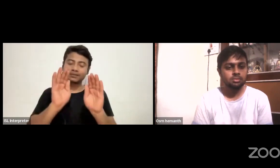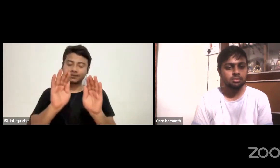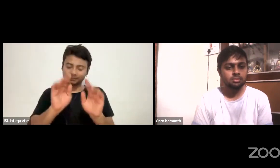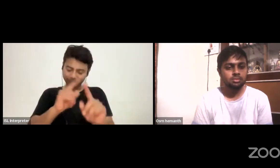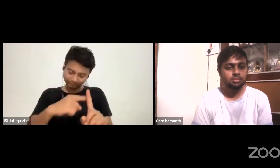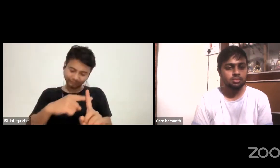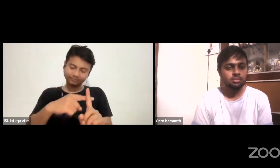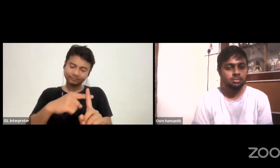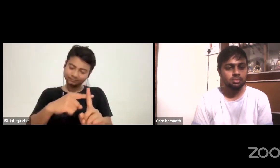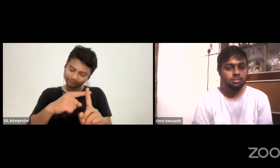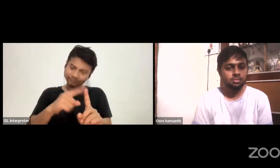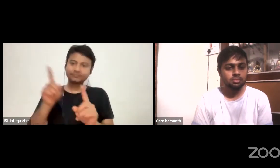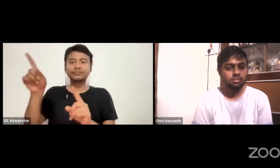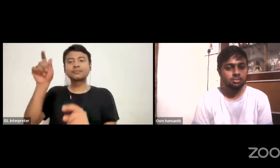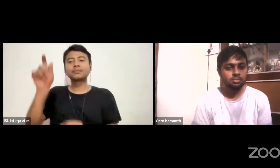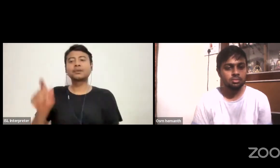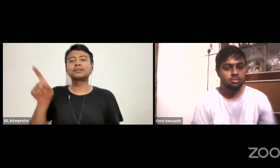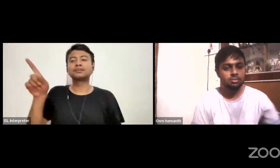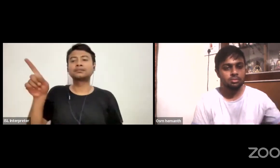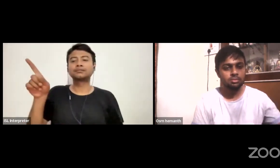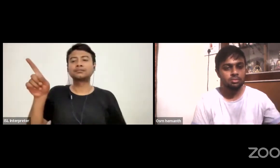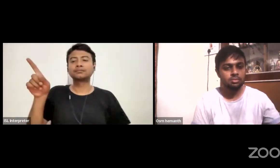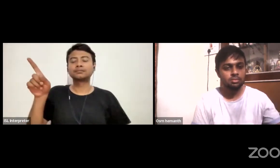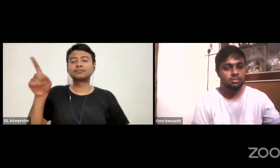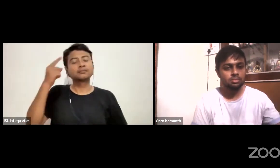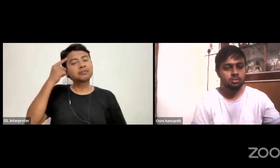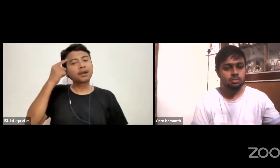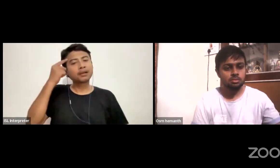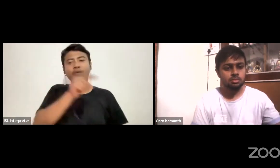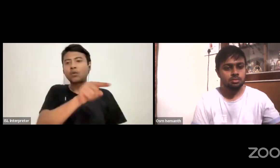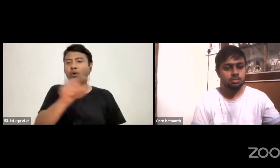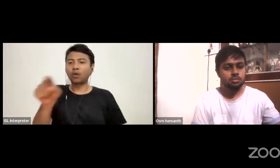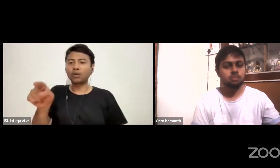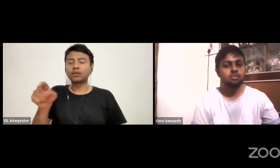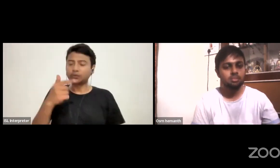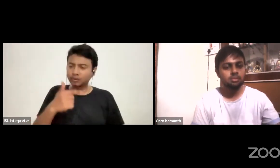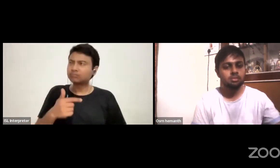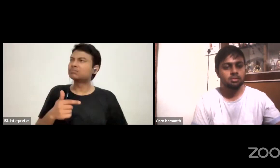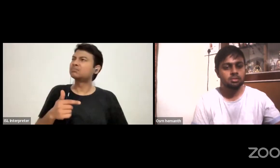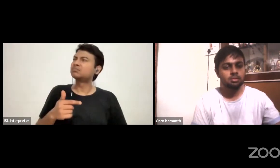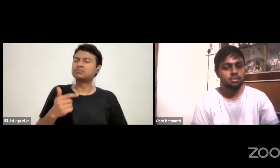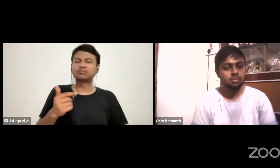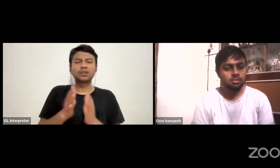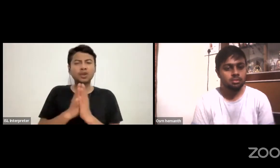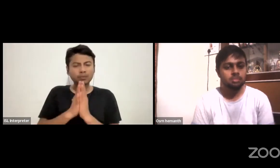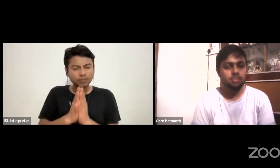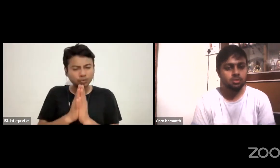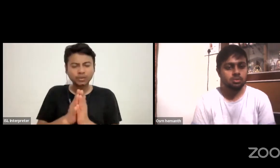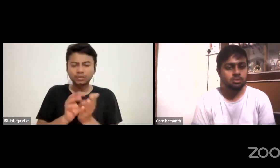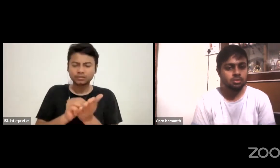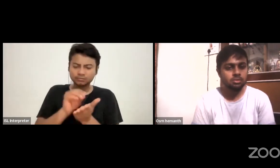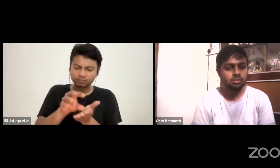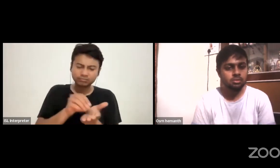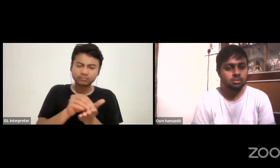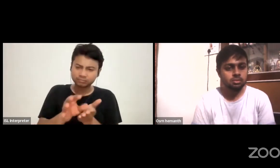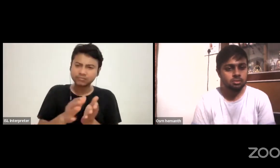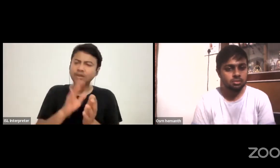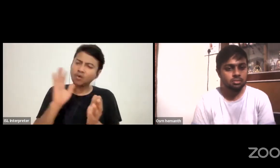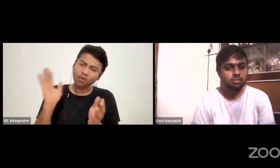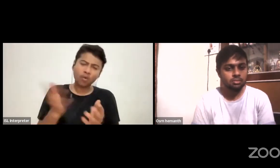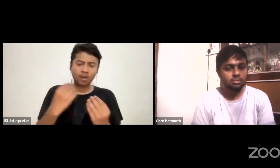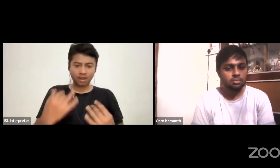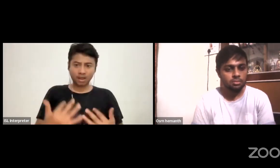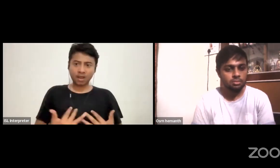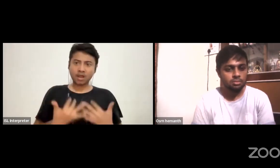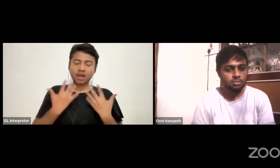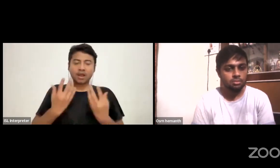ठीक है भाई, सभी यज्ञ और तपस्याओं के आप एंजॉयर हो और सभी लोगों के महेश्वर हो, सभी